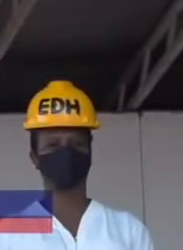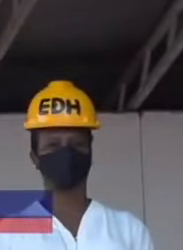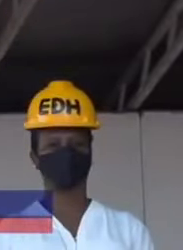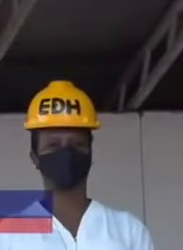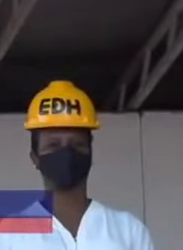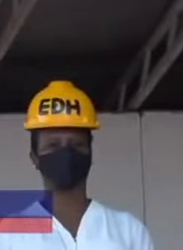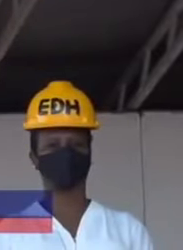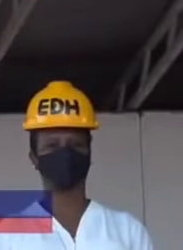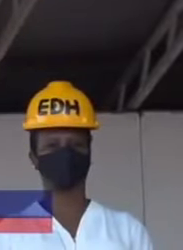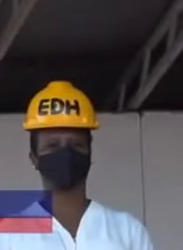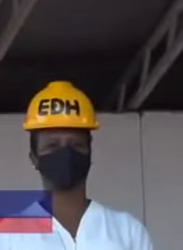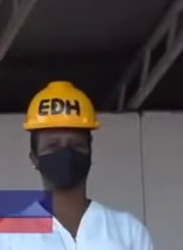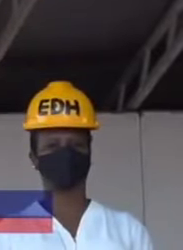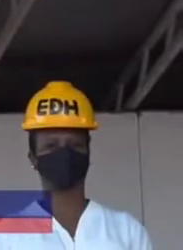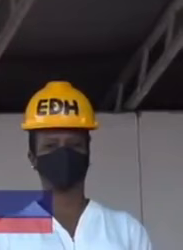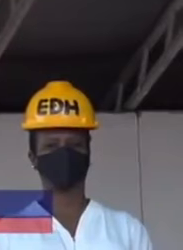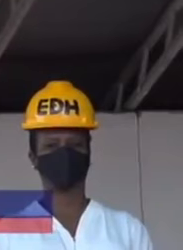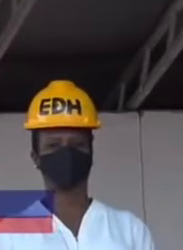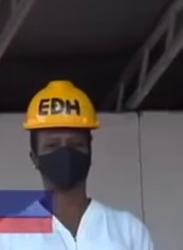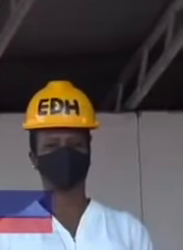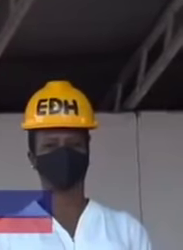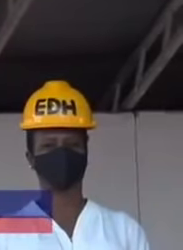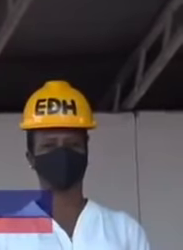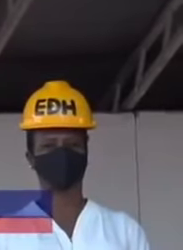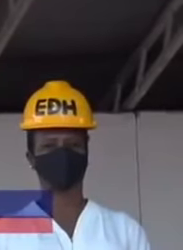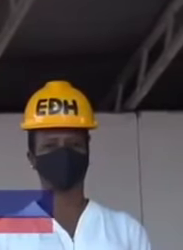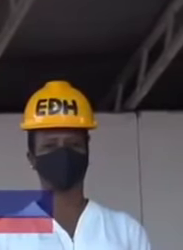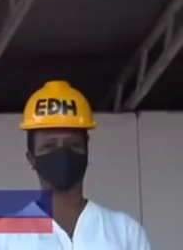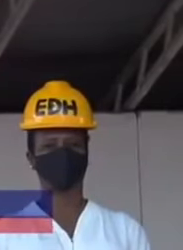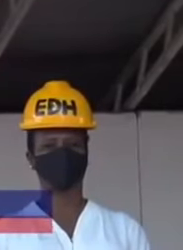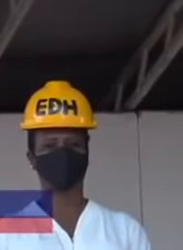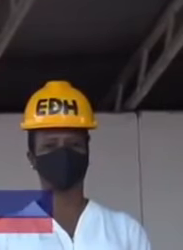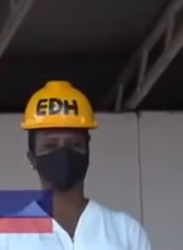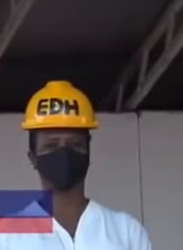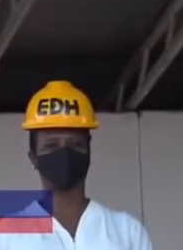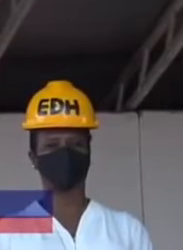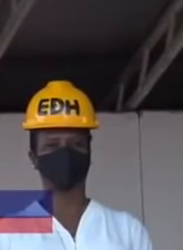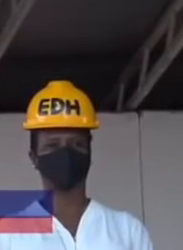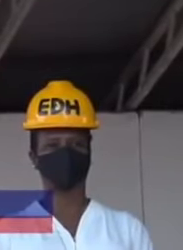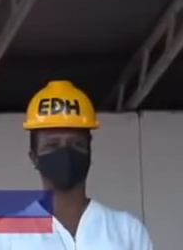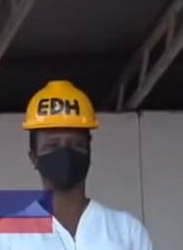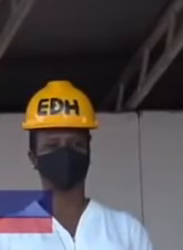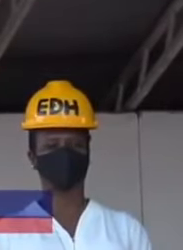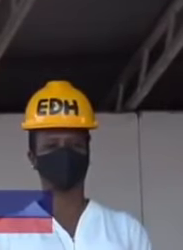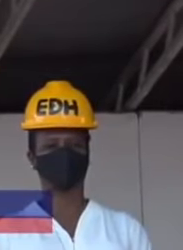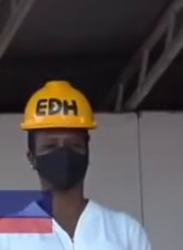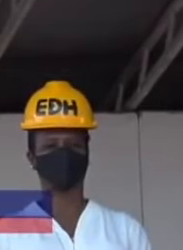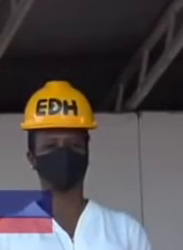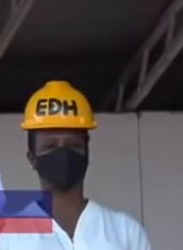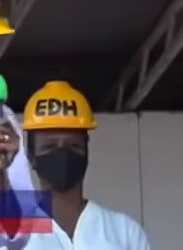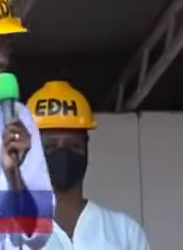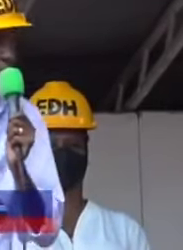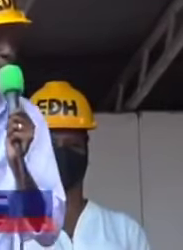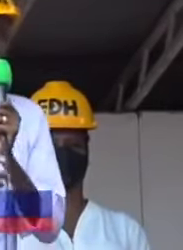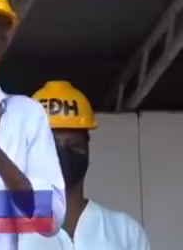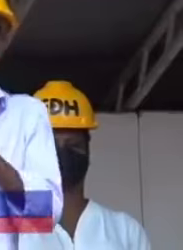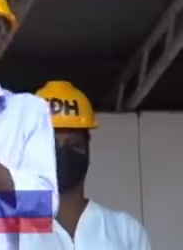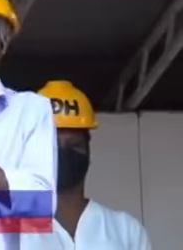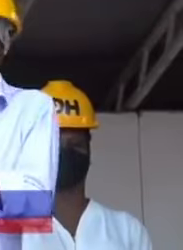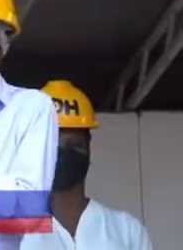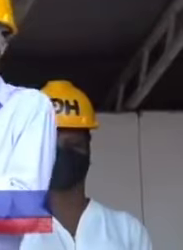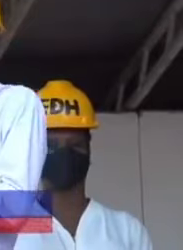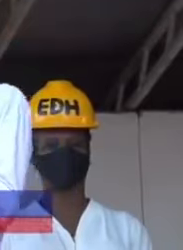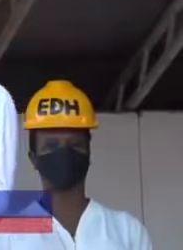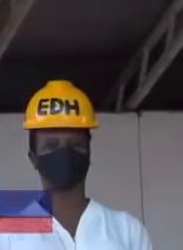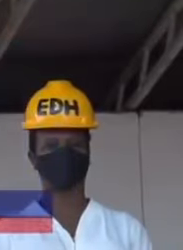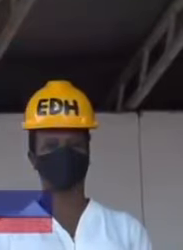dire nous, l'entrée qui gagne dans la route qui a sorti quand coq pour arriver à Vaudreuil. Je veux